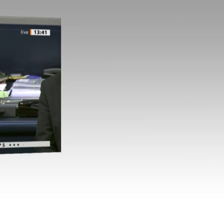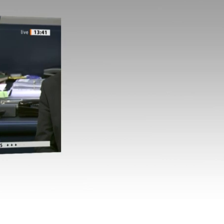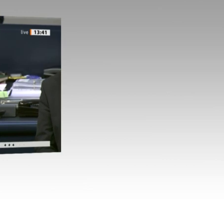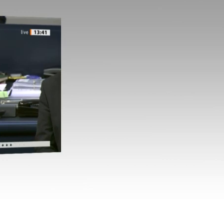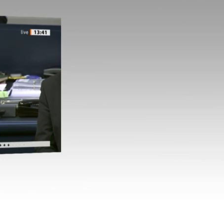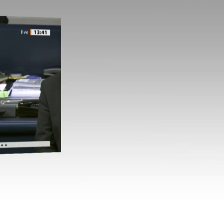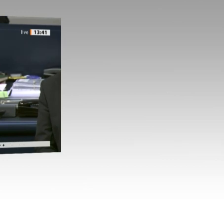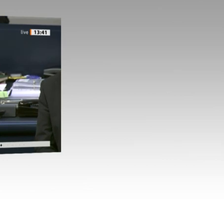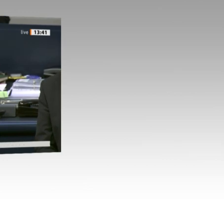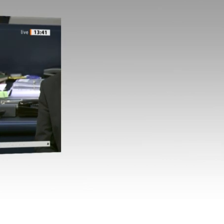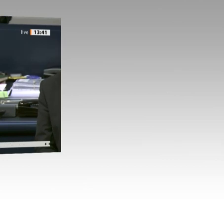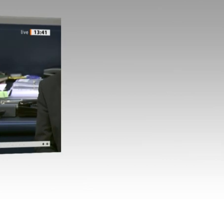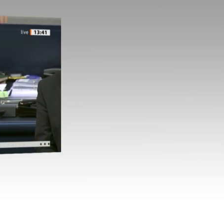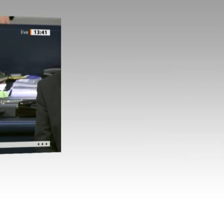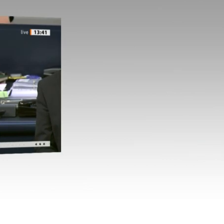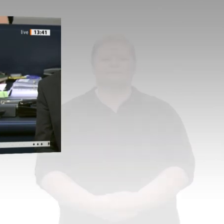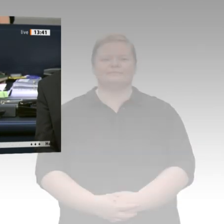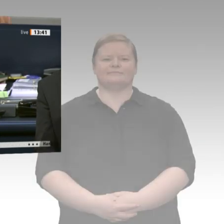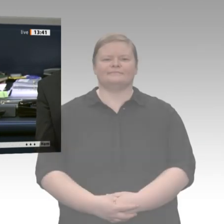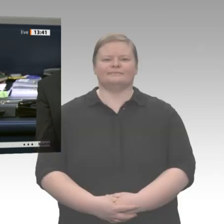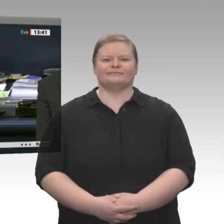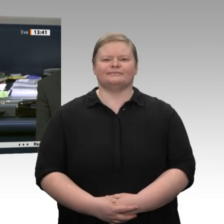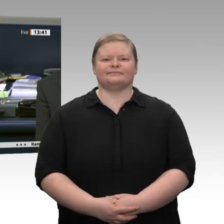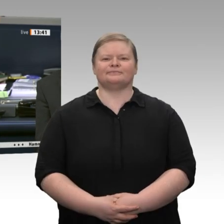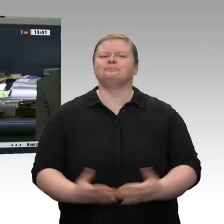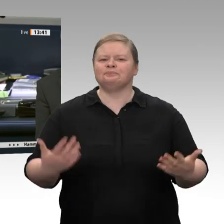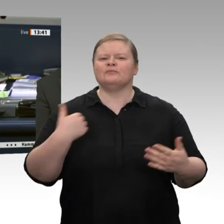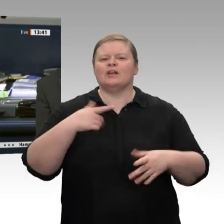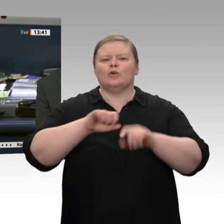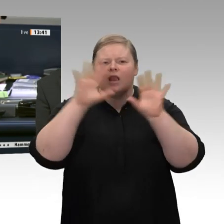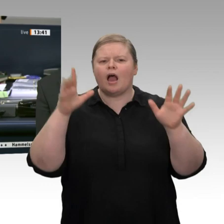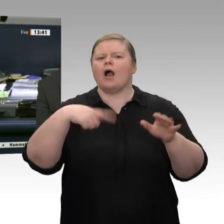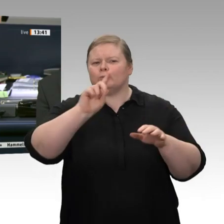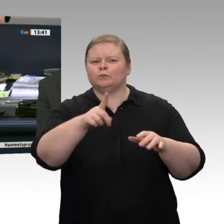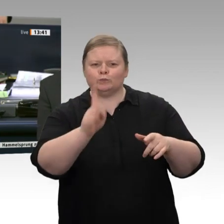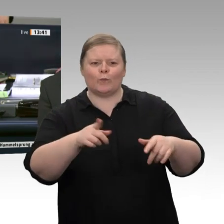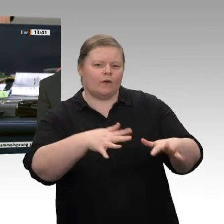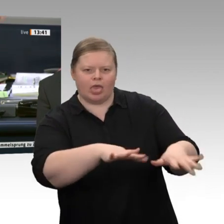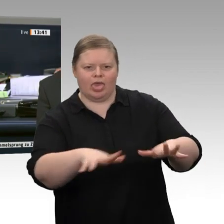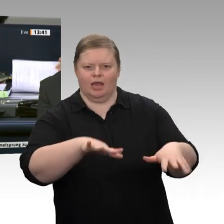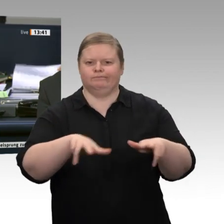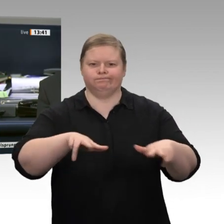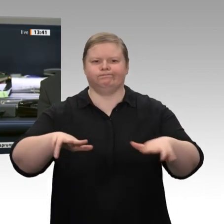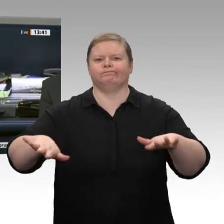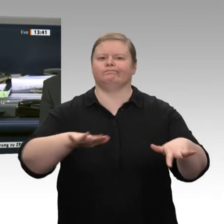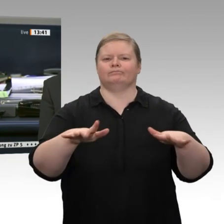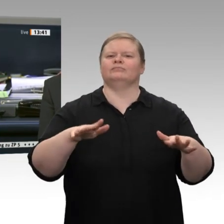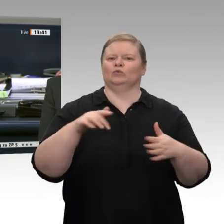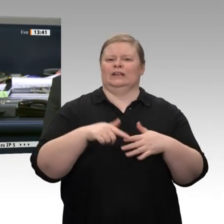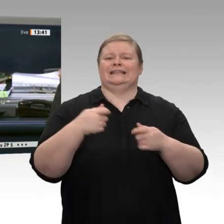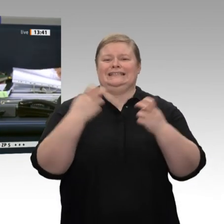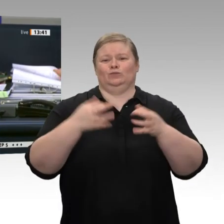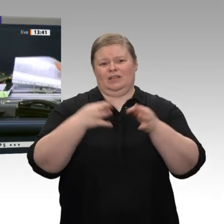trotzdem alle Amtsgeschäfte, die sich auch draußen erledigen lassen, nun auch vor dem Saal zu